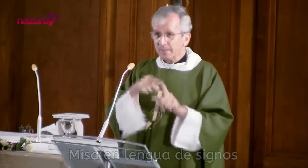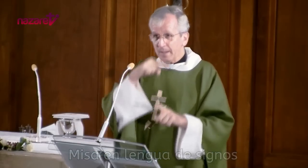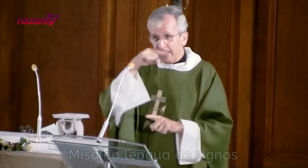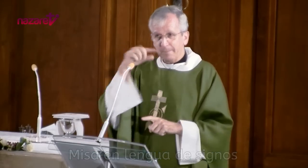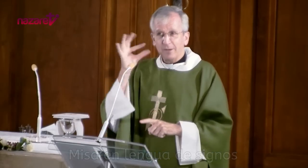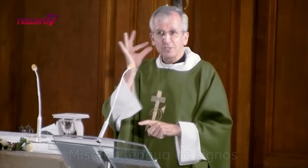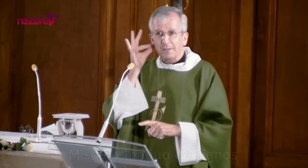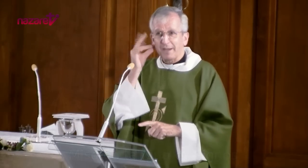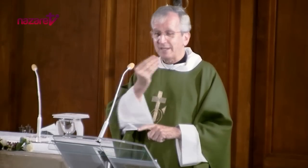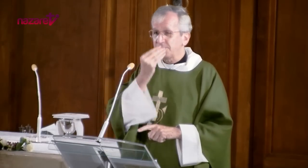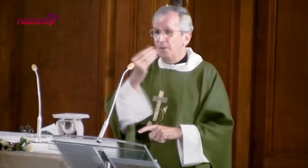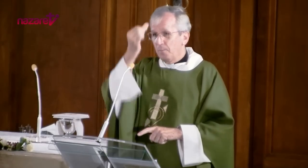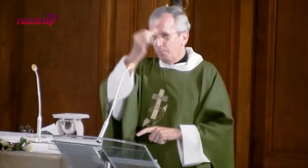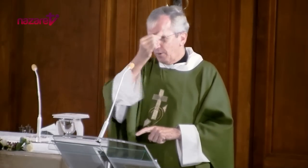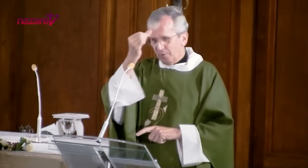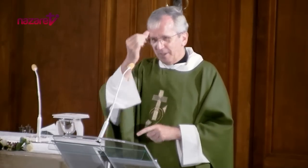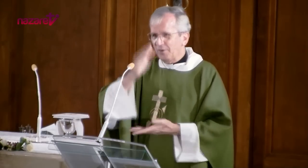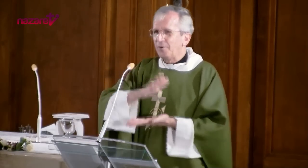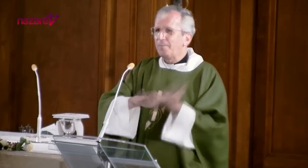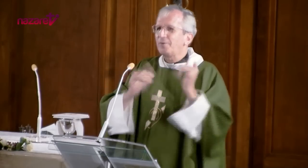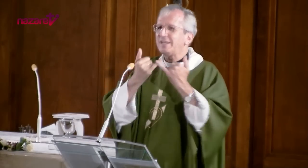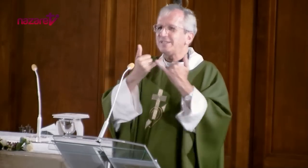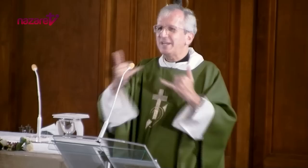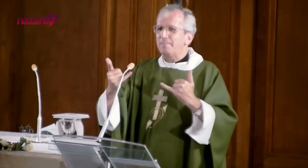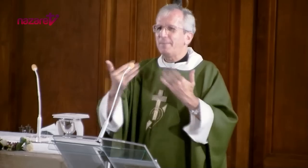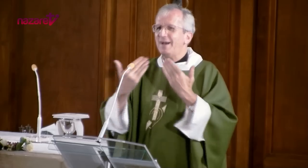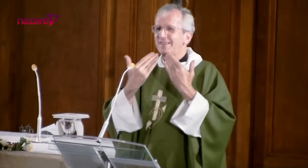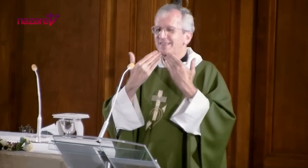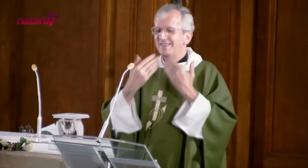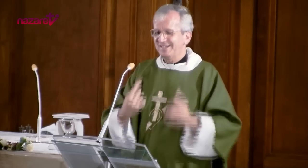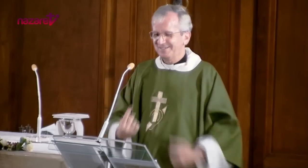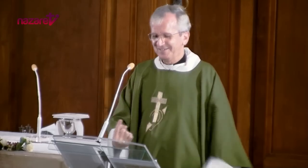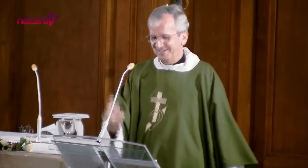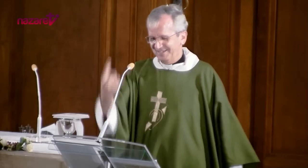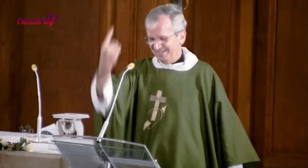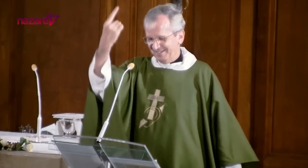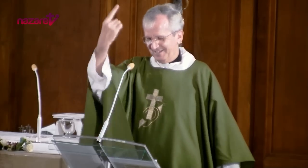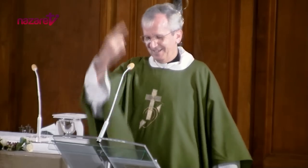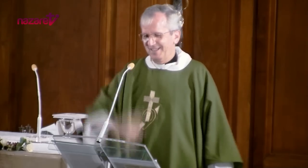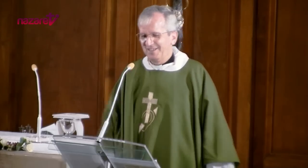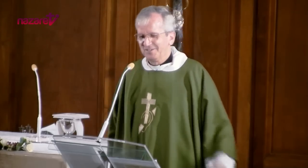Hermanos y hermanas, buen domingo. ¿Podéis ir en paz? Demos gracias a Dios.